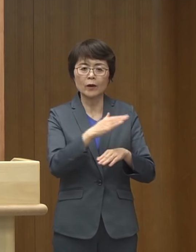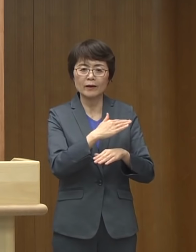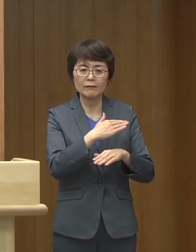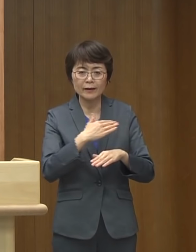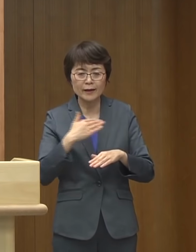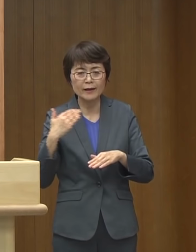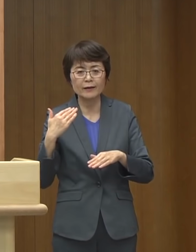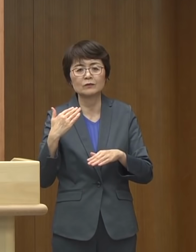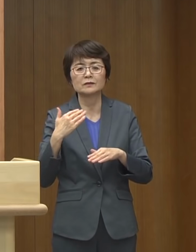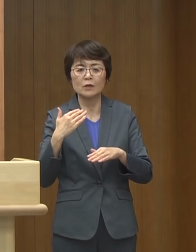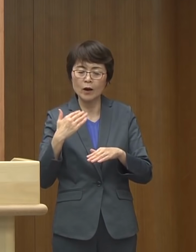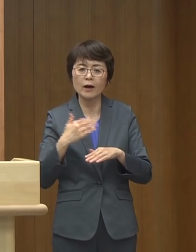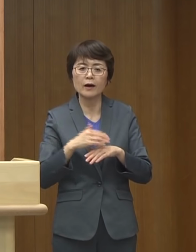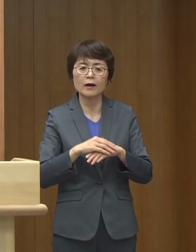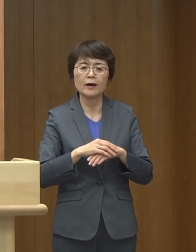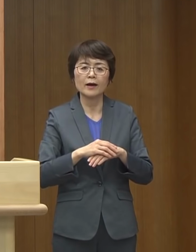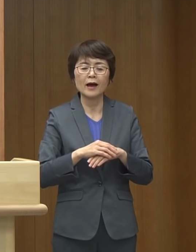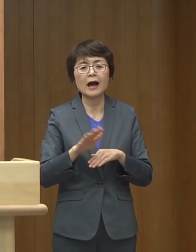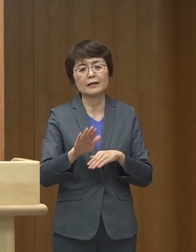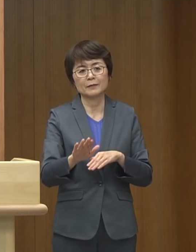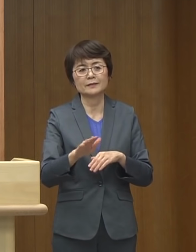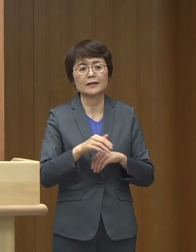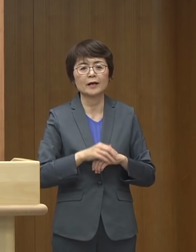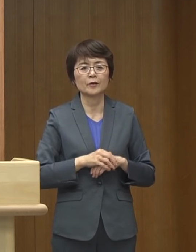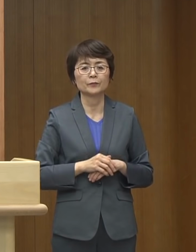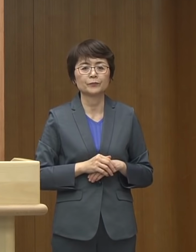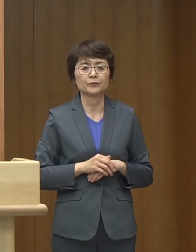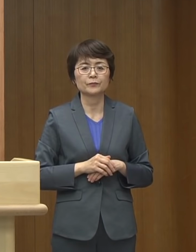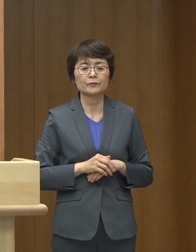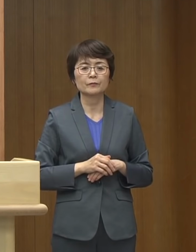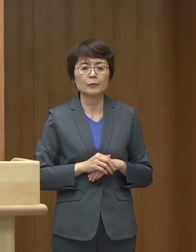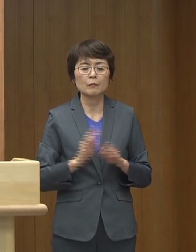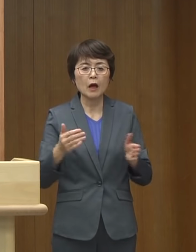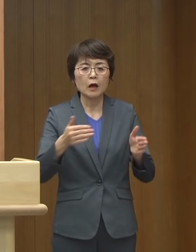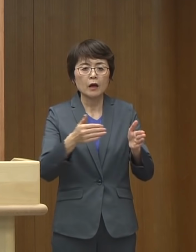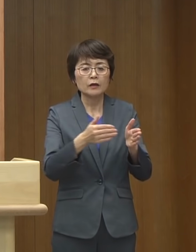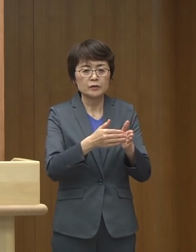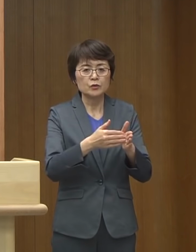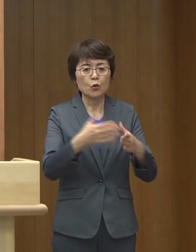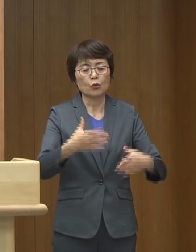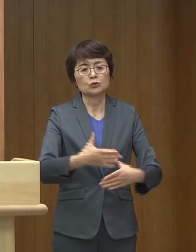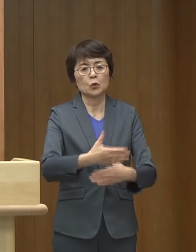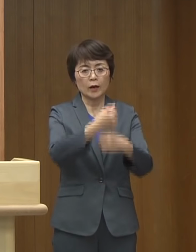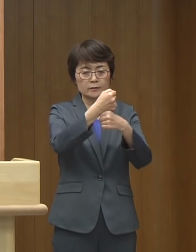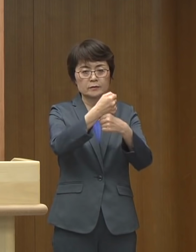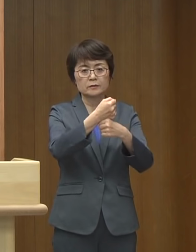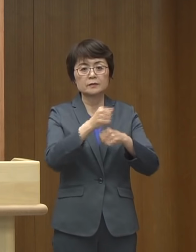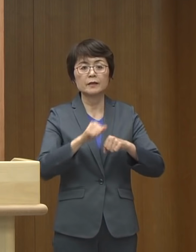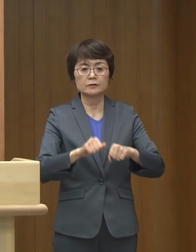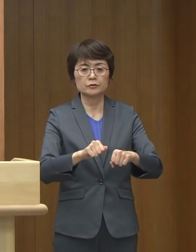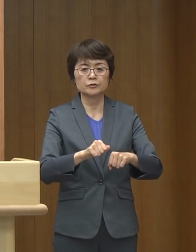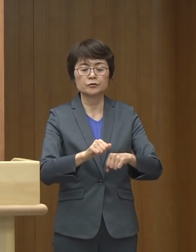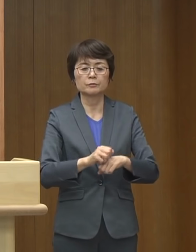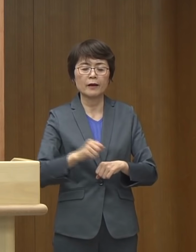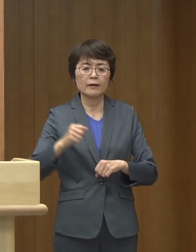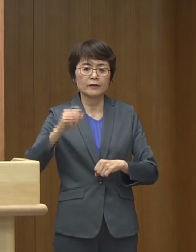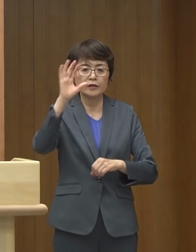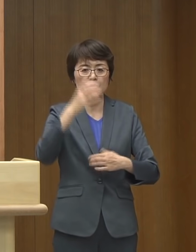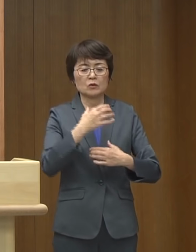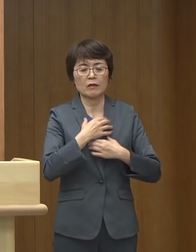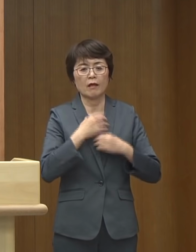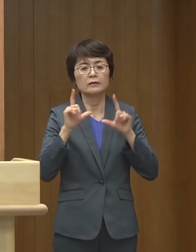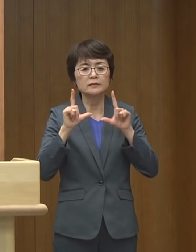ては まあ、あったと思っています。まあ、以上を総括いたしますとですね、緊急事態